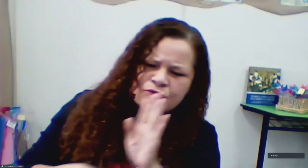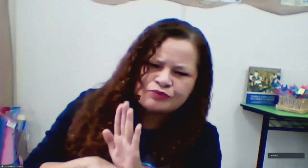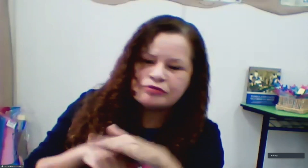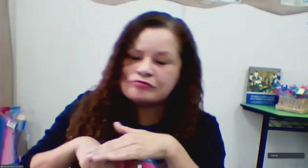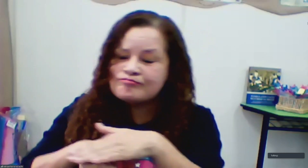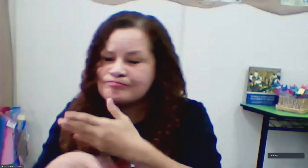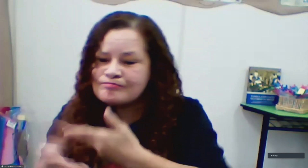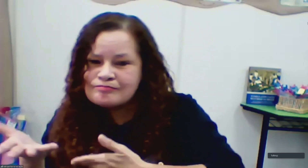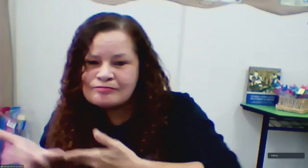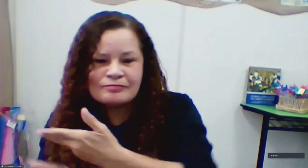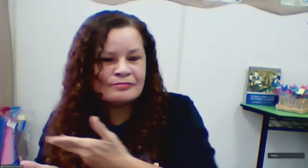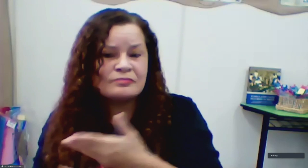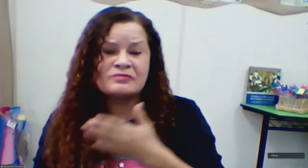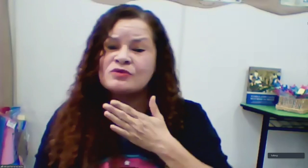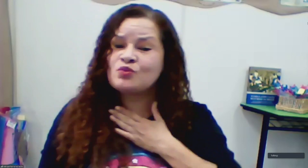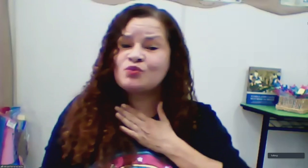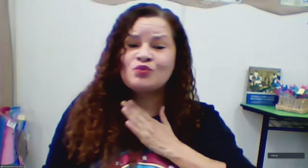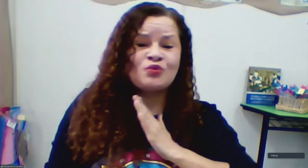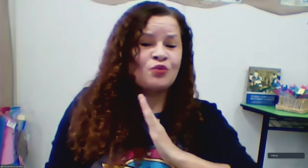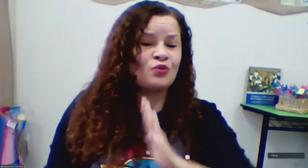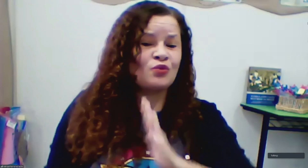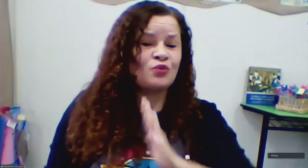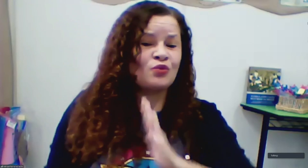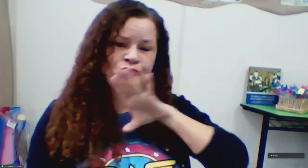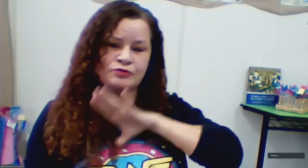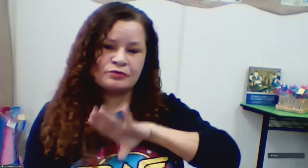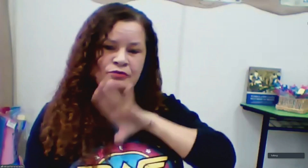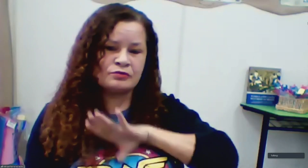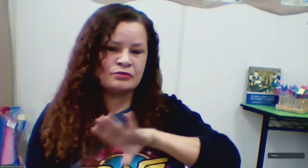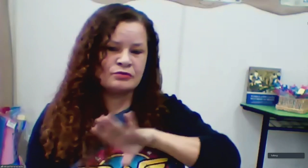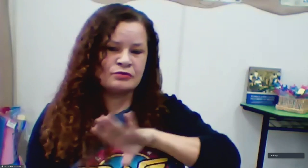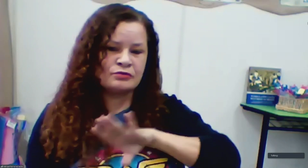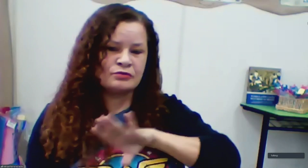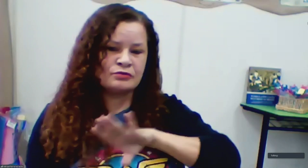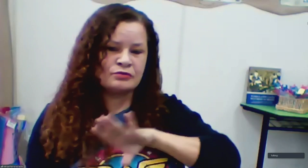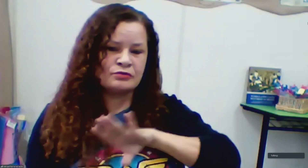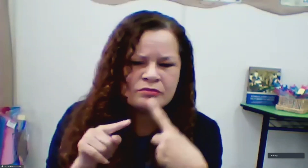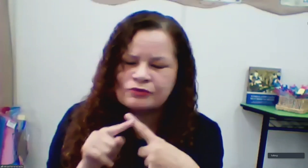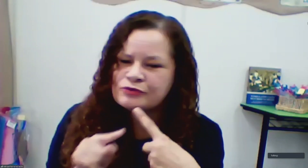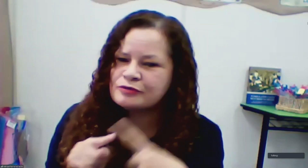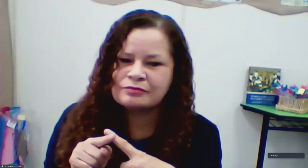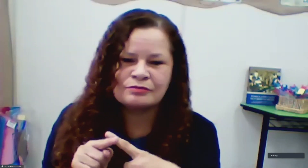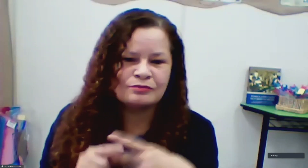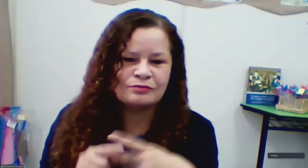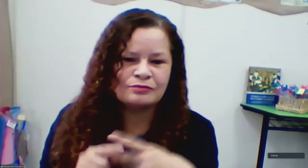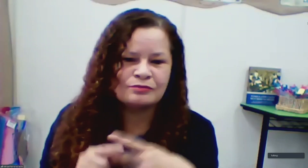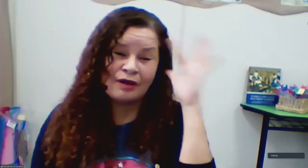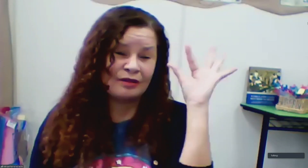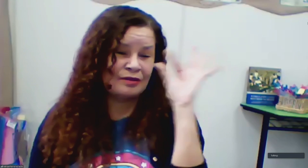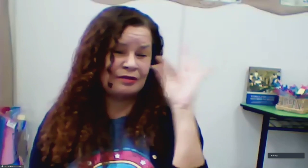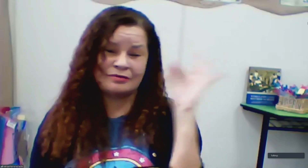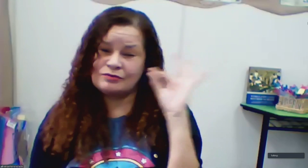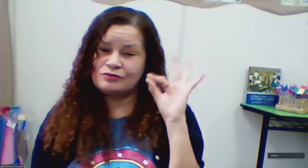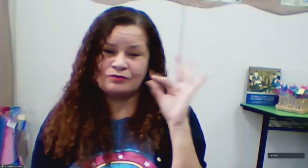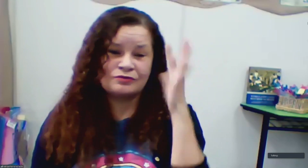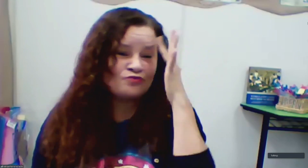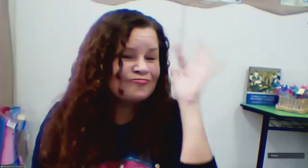você conversa, você interage. E a pessoa fala, não gosto de língua portuguesa porque não sei, não me entra